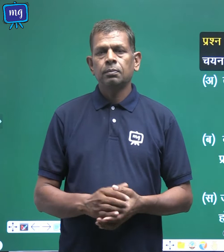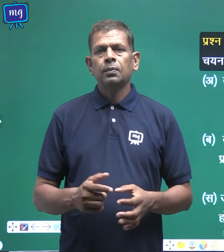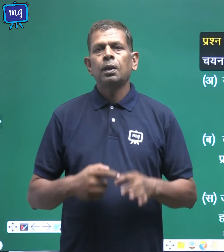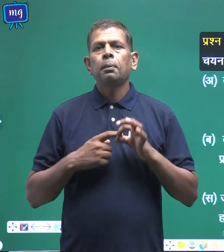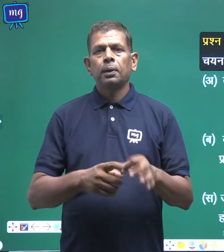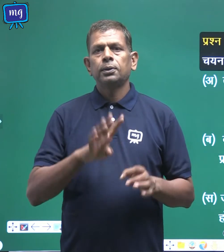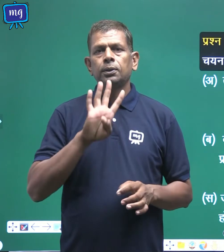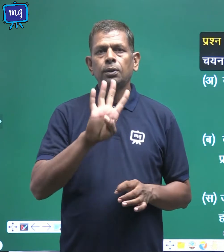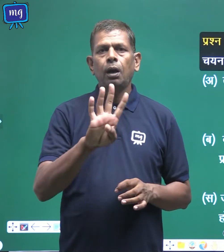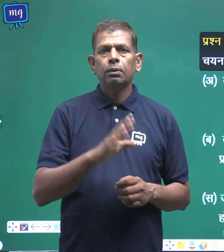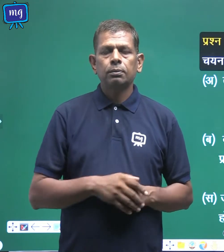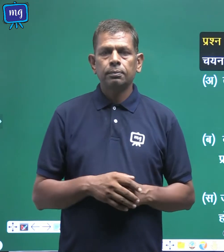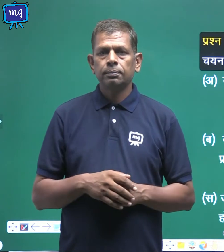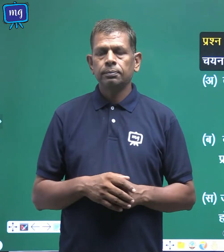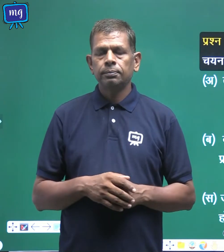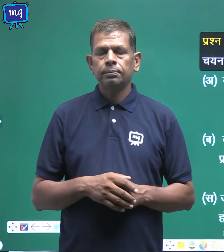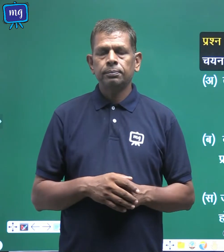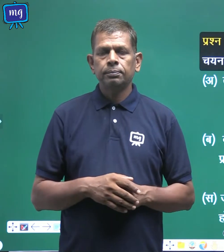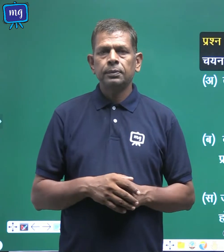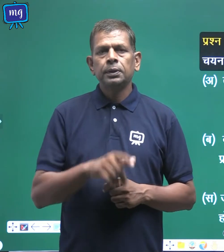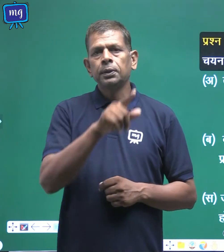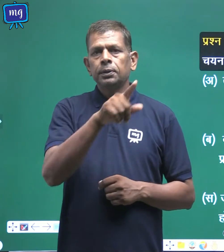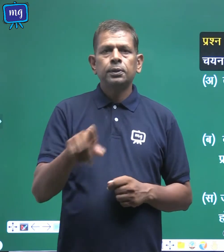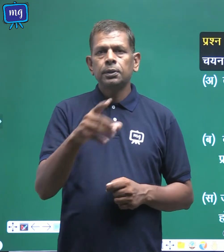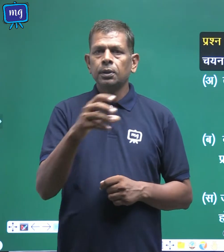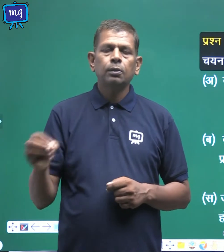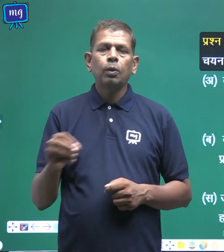प्रश्न 4, सत्य असत्य